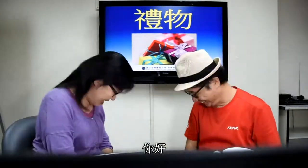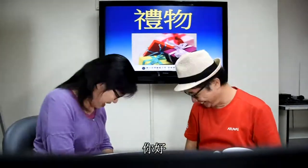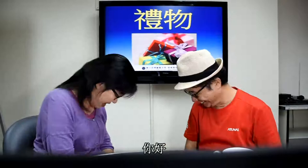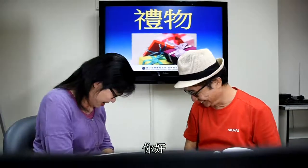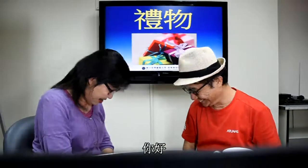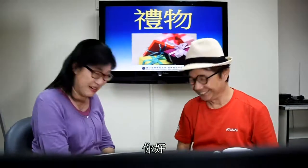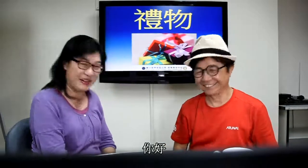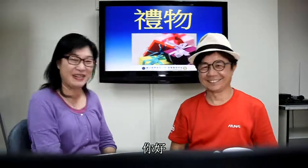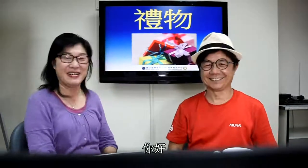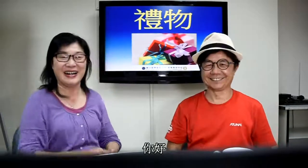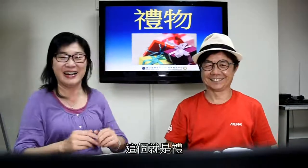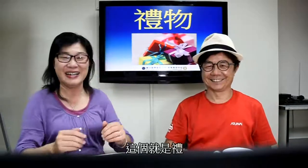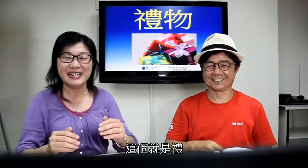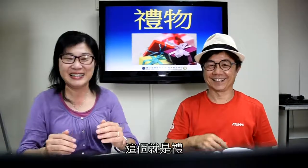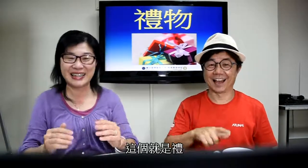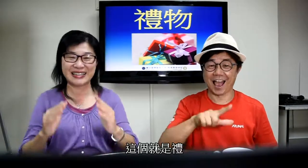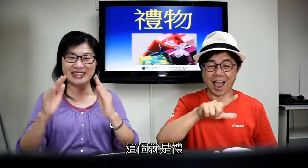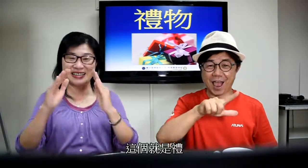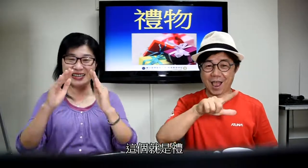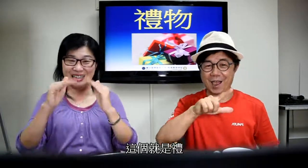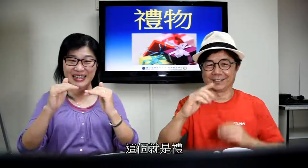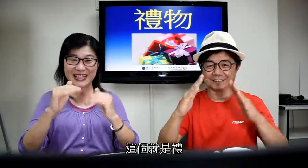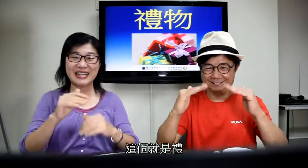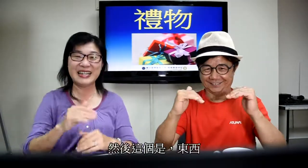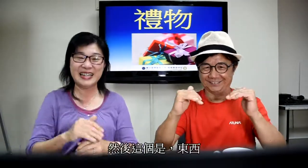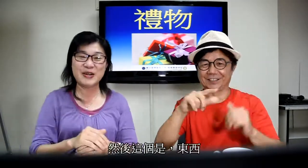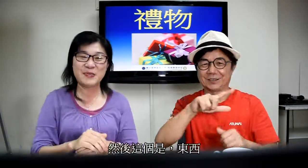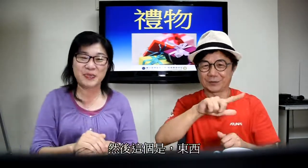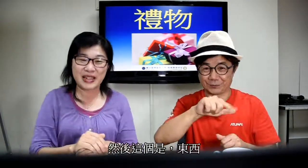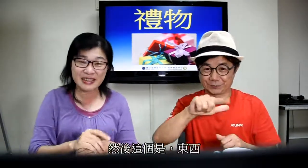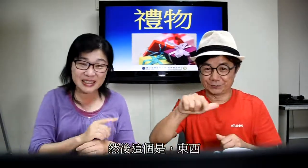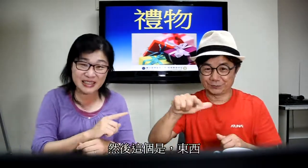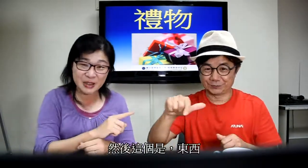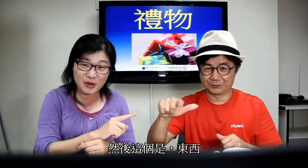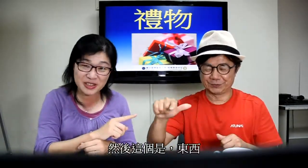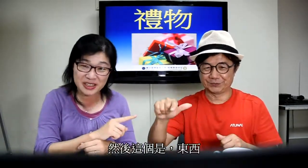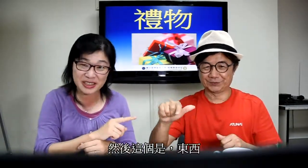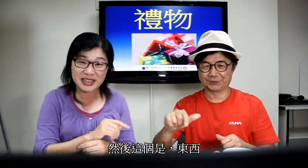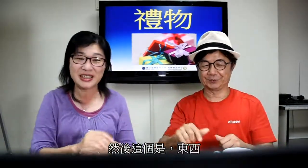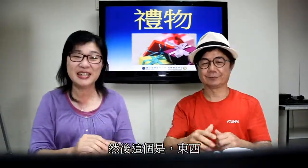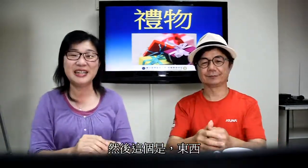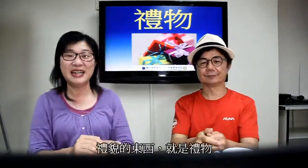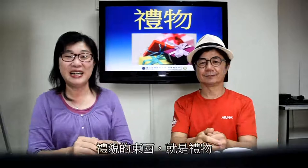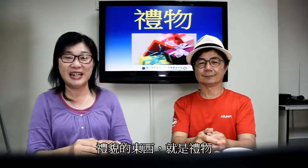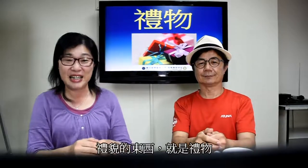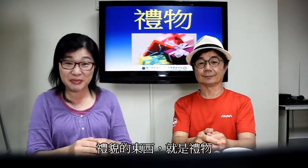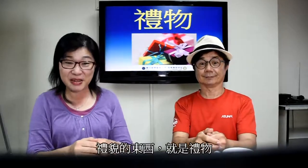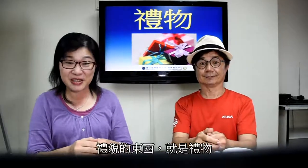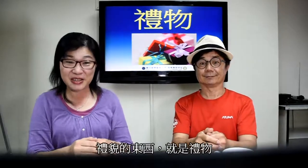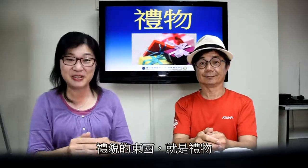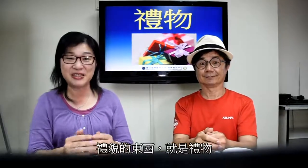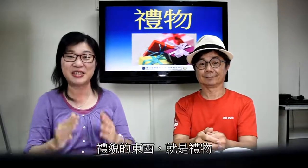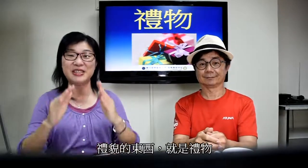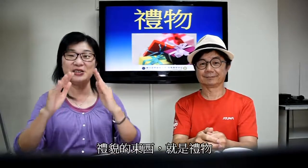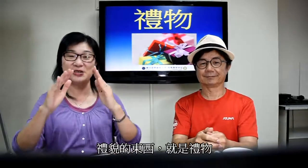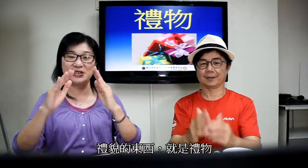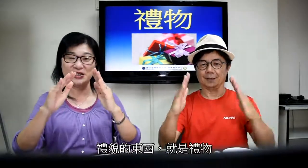好，这个就是礼，然后这个是东西。礼貌的东西就是